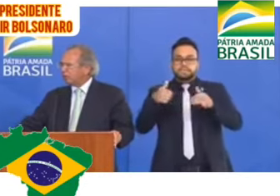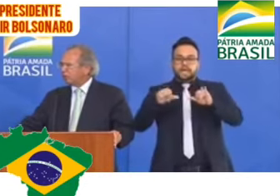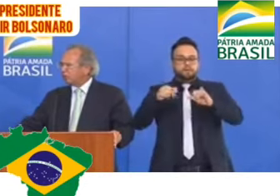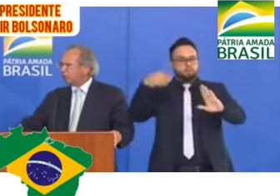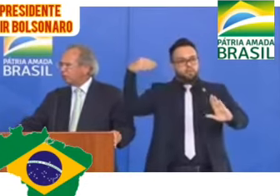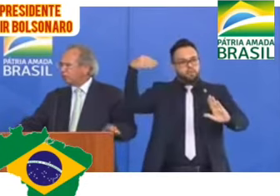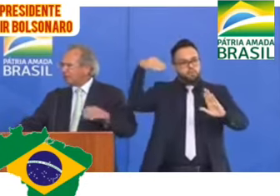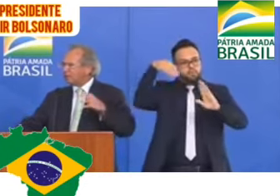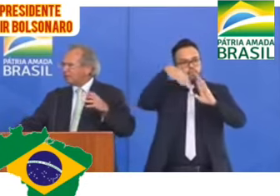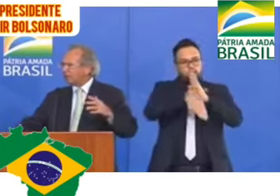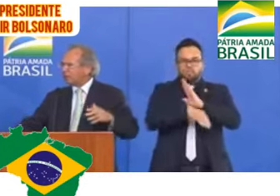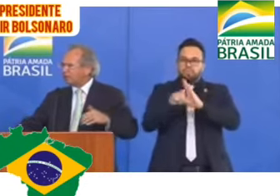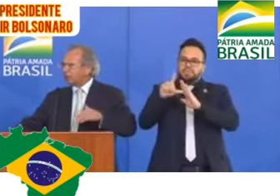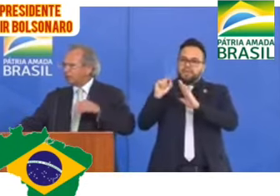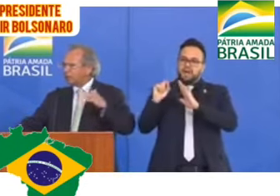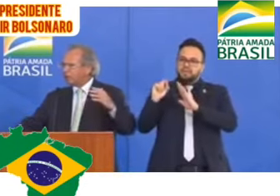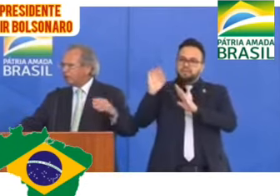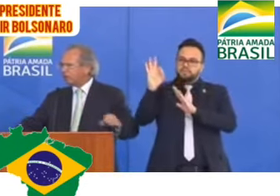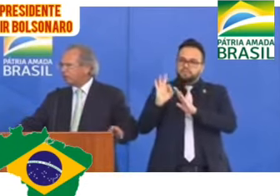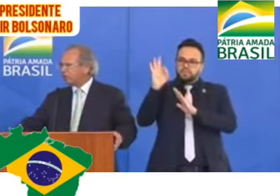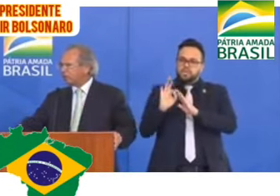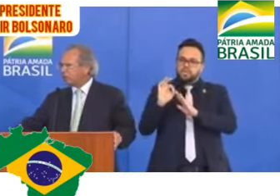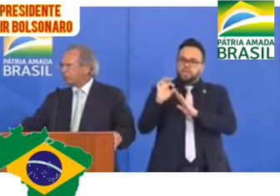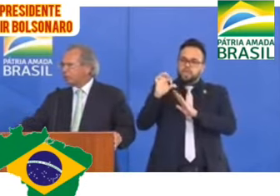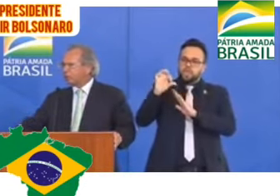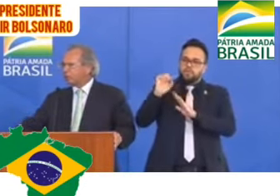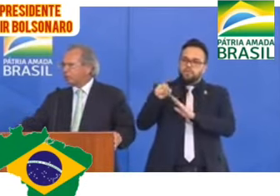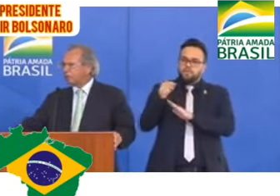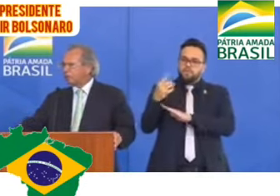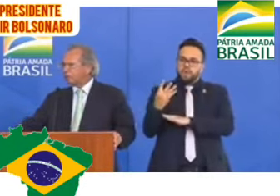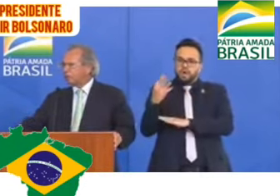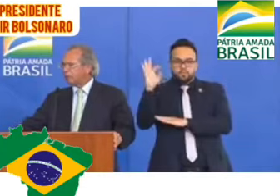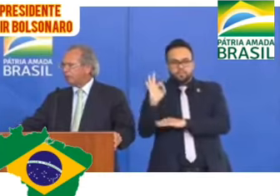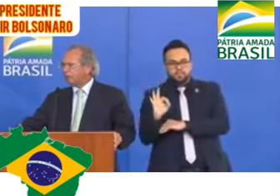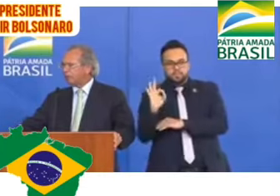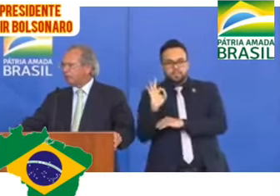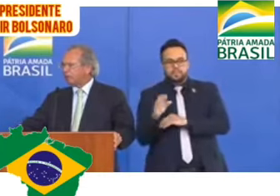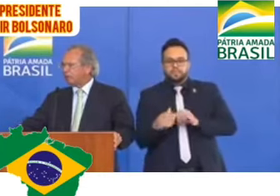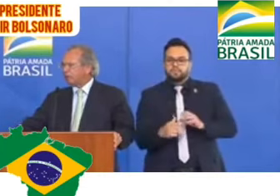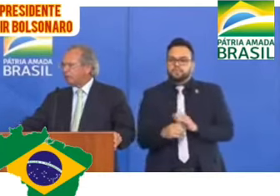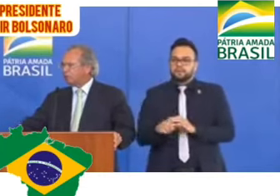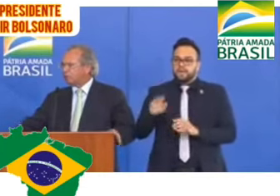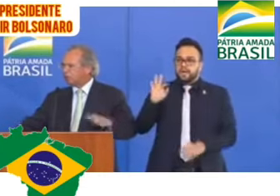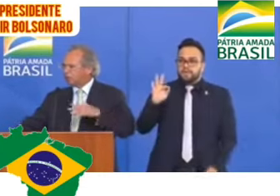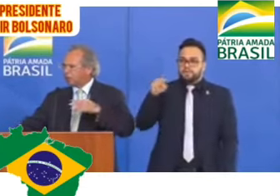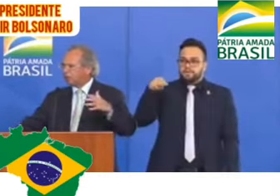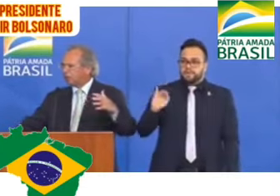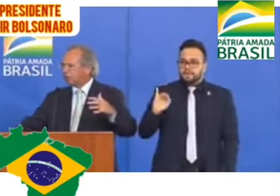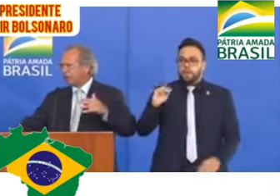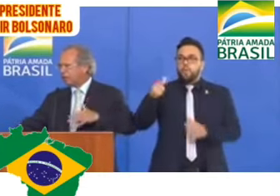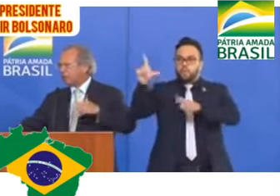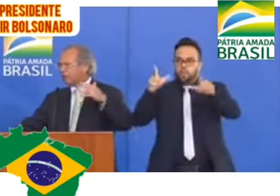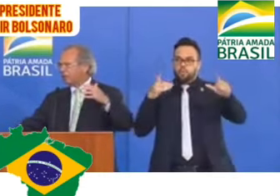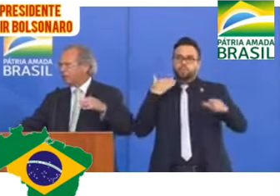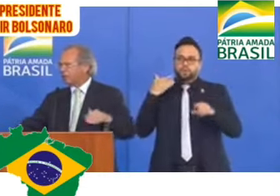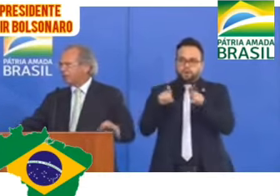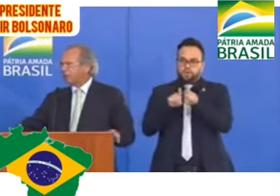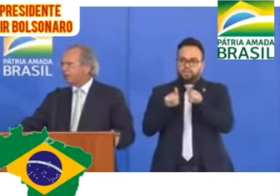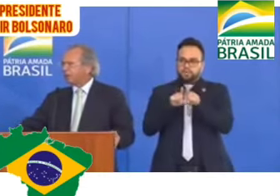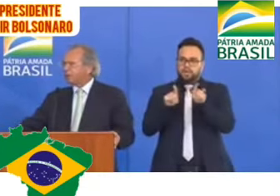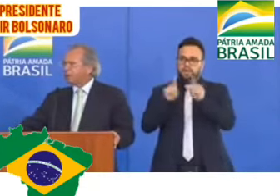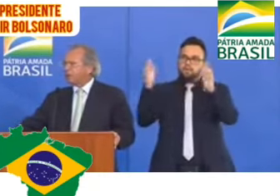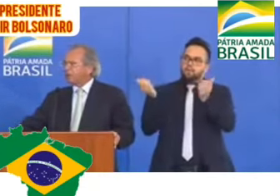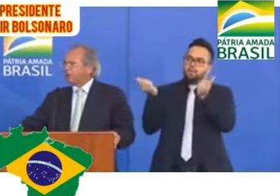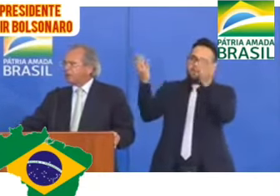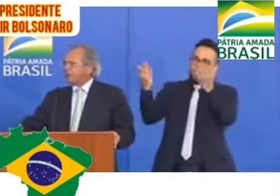torno de 10%, quase 10%, era 9,4%, uma previsão do FMI, e muitos bancos também, aqui e lá fora,